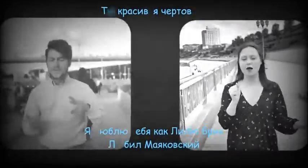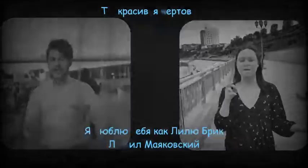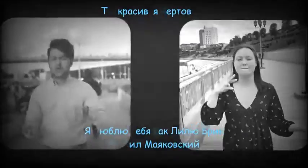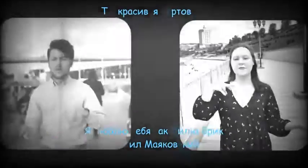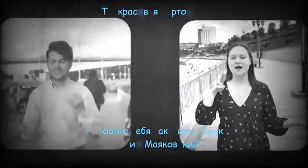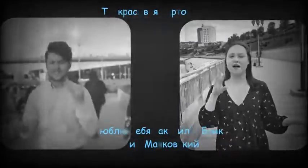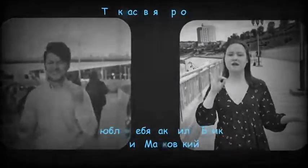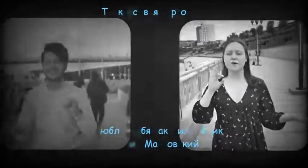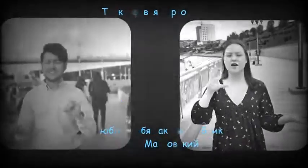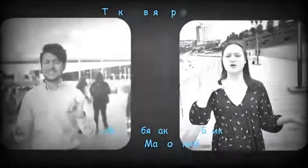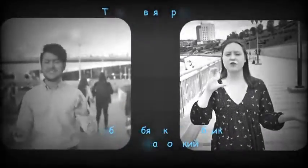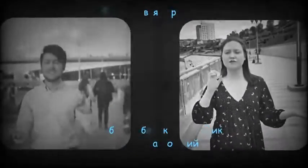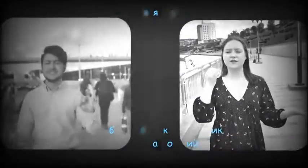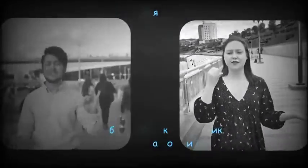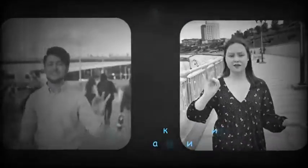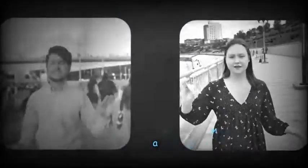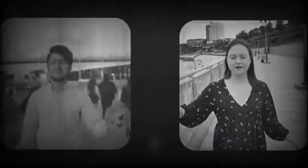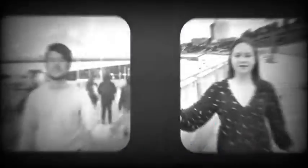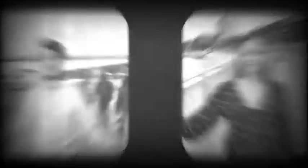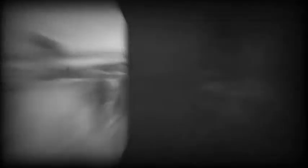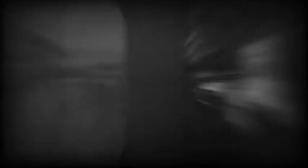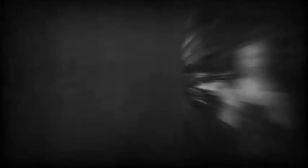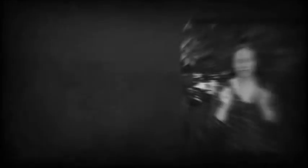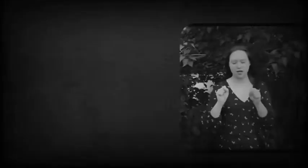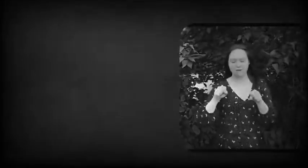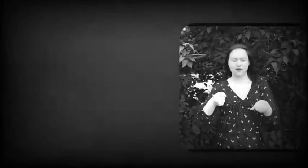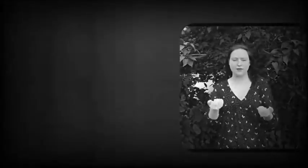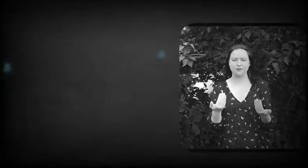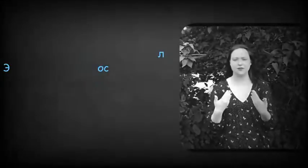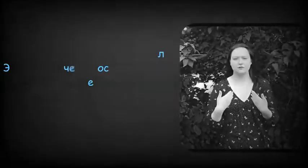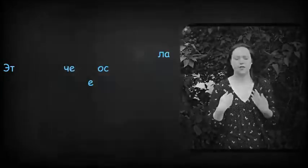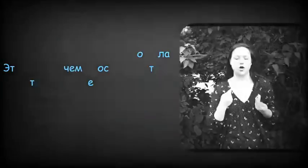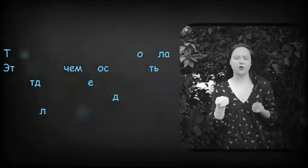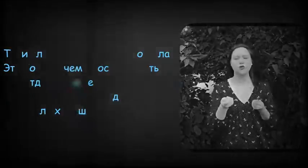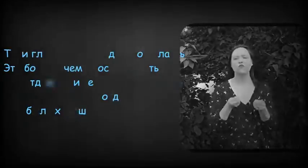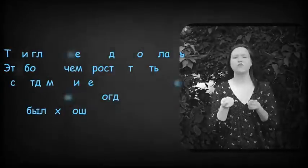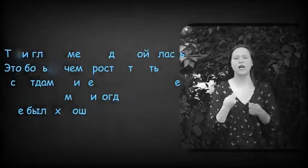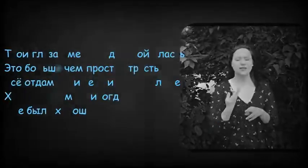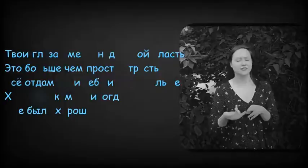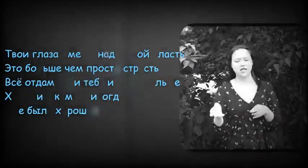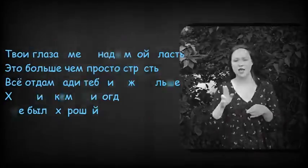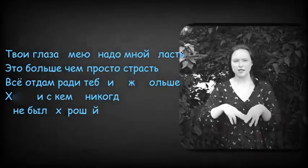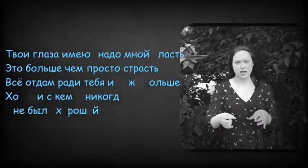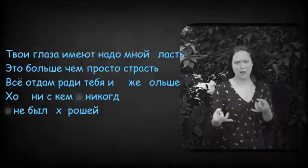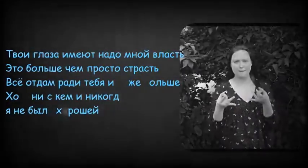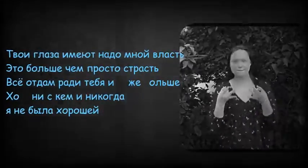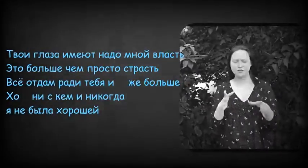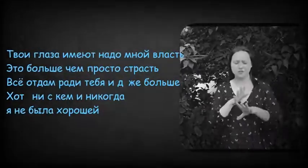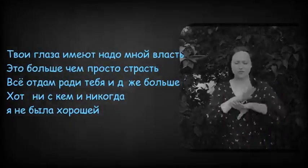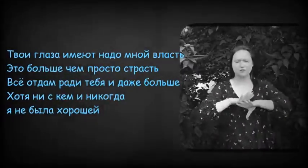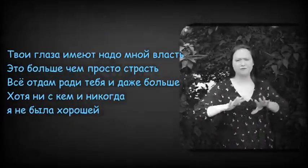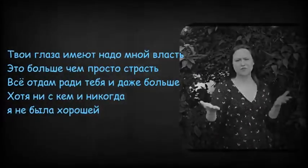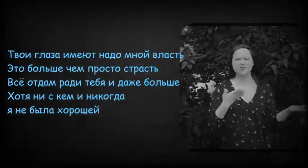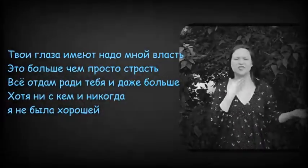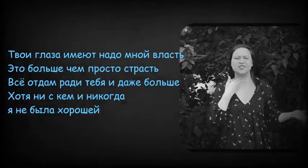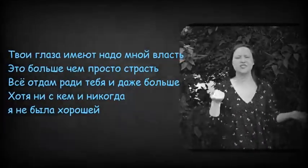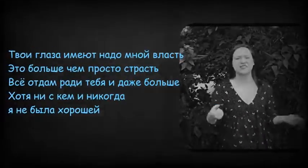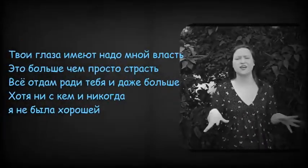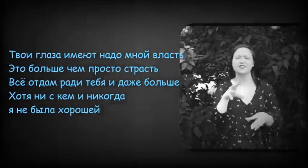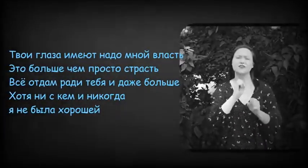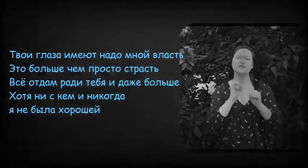любил Маяковский. Твои глаза имеют надо мной власть. Это больше, чем